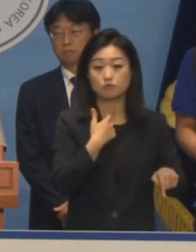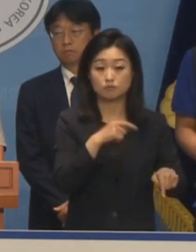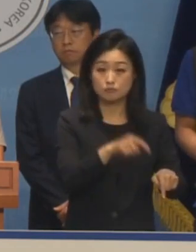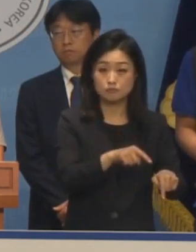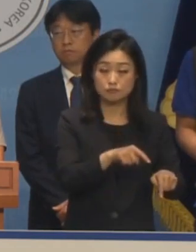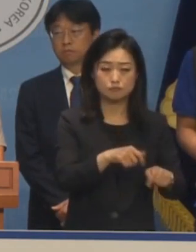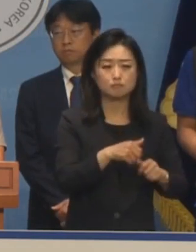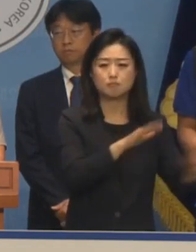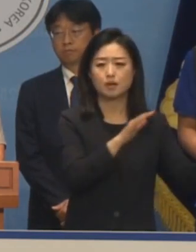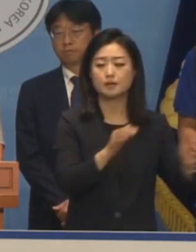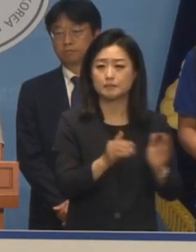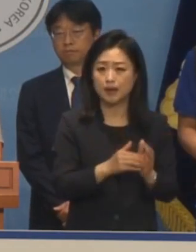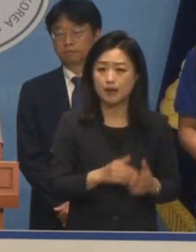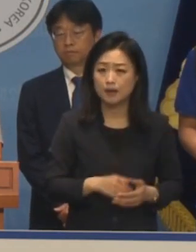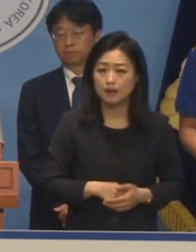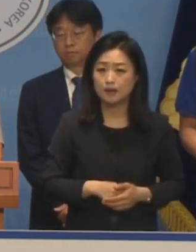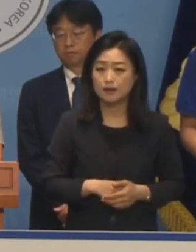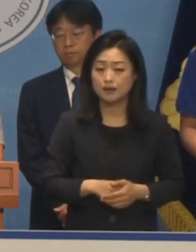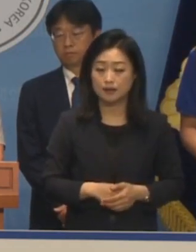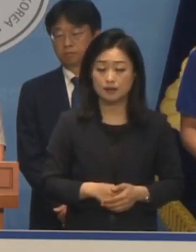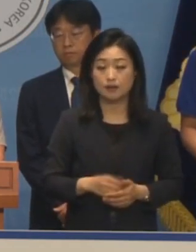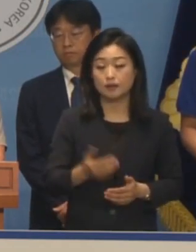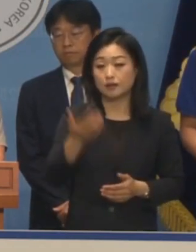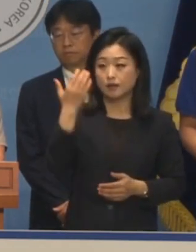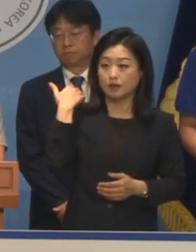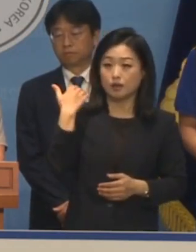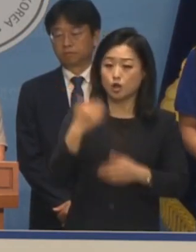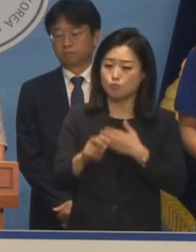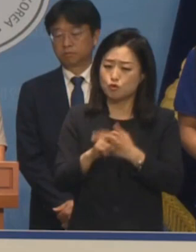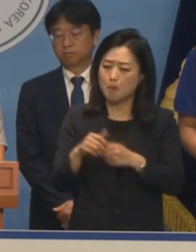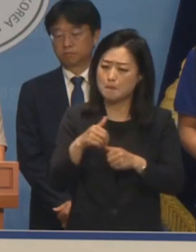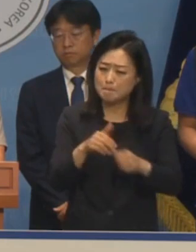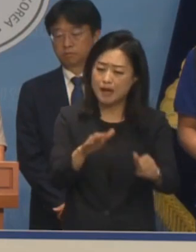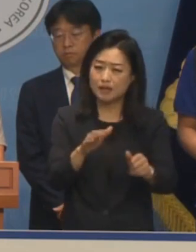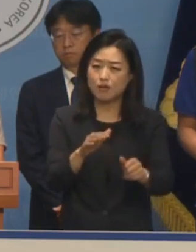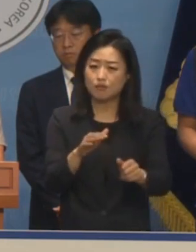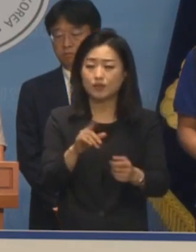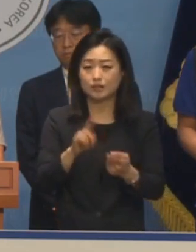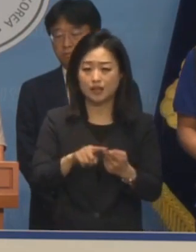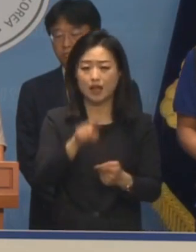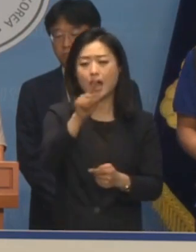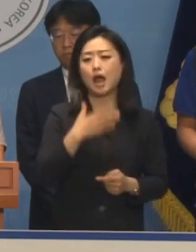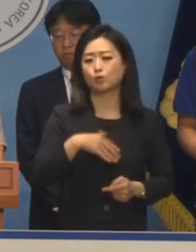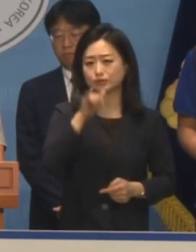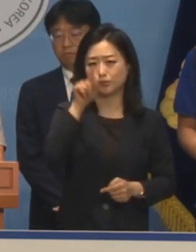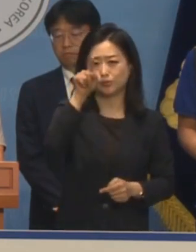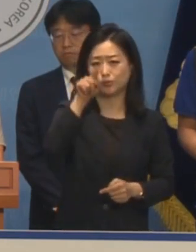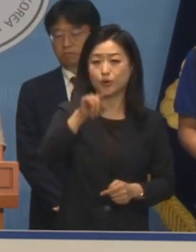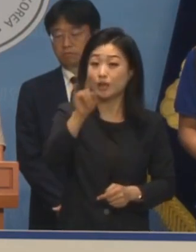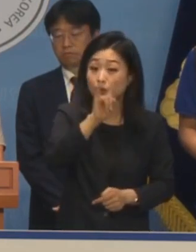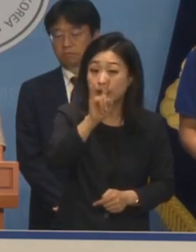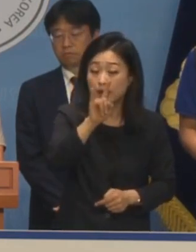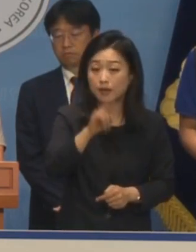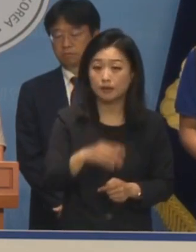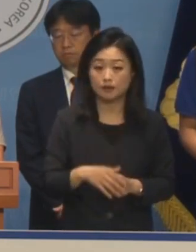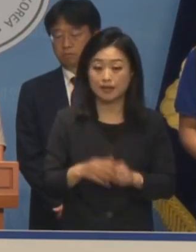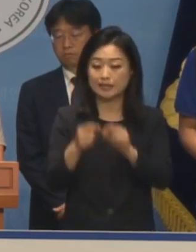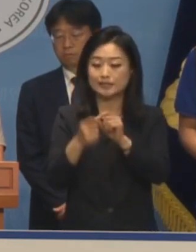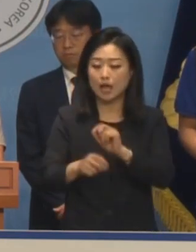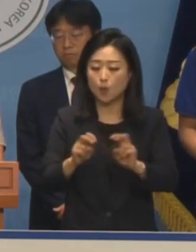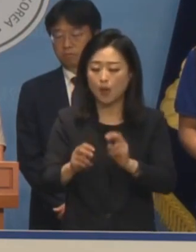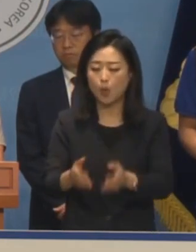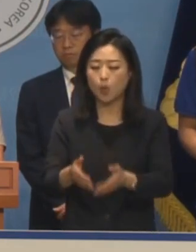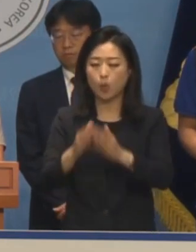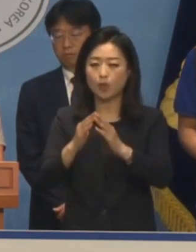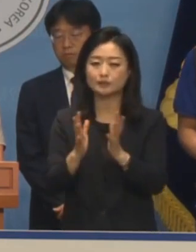공정입니다 이미 오래전부터 불법 파견이 인정에도 현대제 럼 마치 자회사로